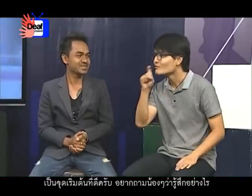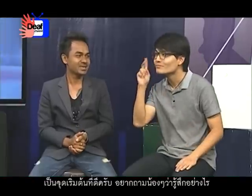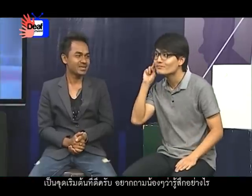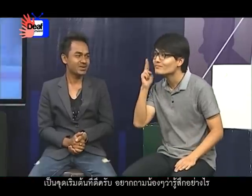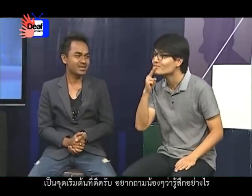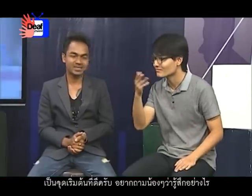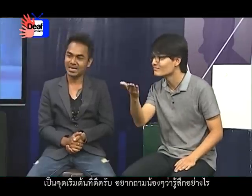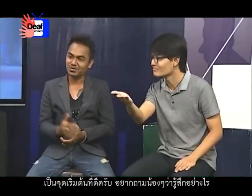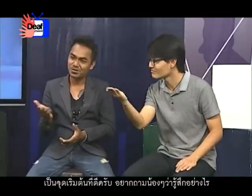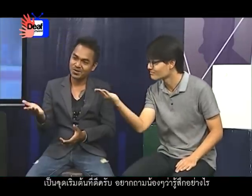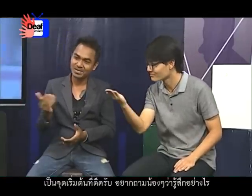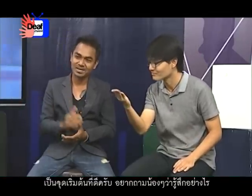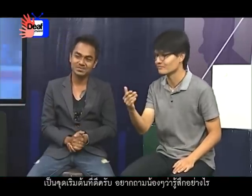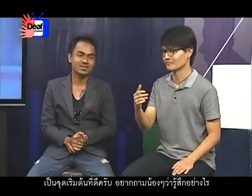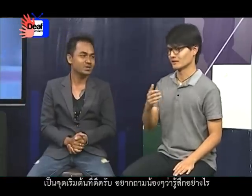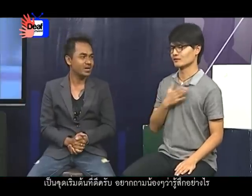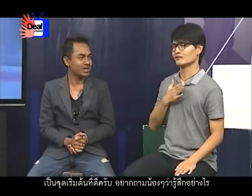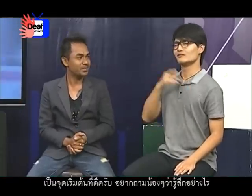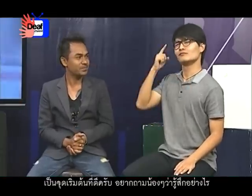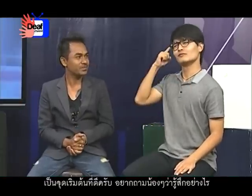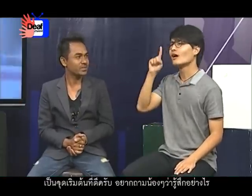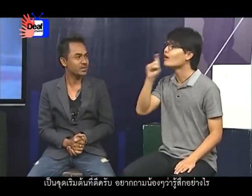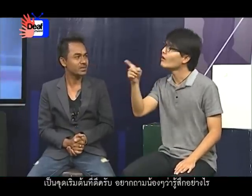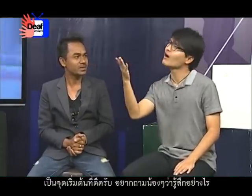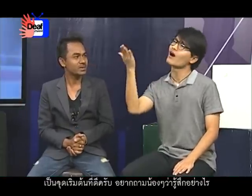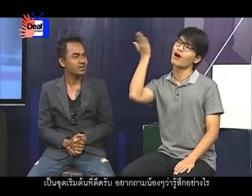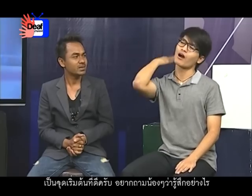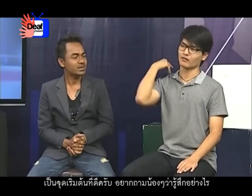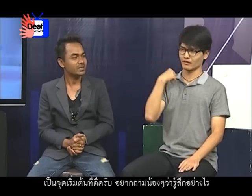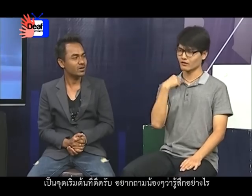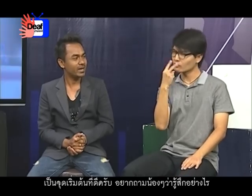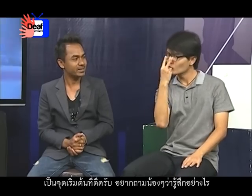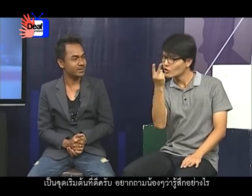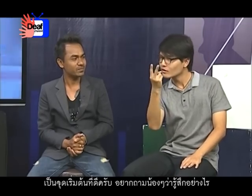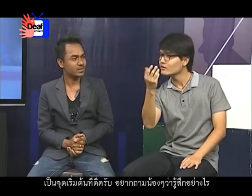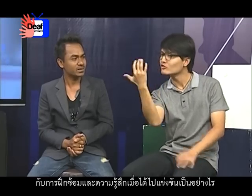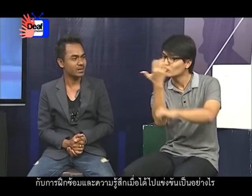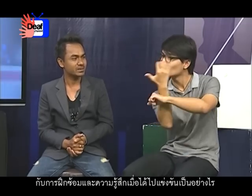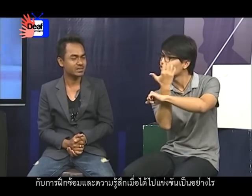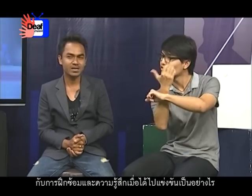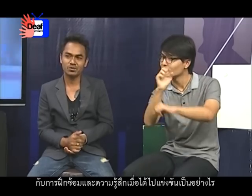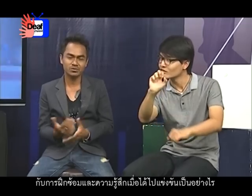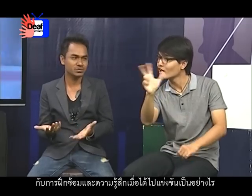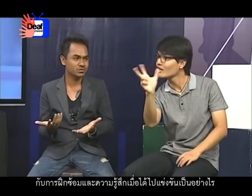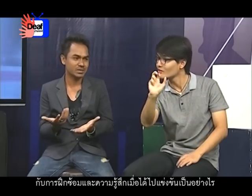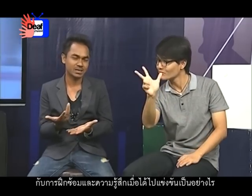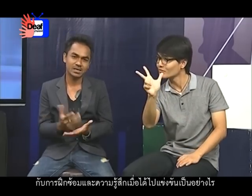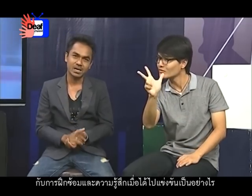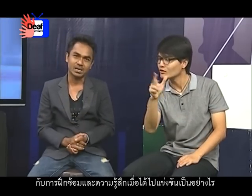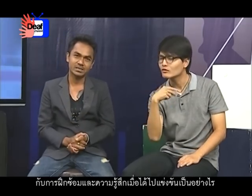ากๆเลยครับก็เป็นจุดเริ่มต้นที่ดีนะครับอยากถามว่าน้องๆเนี่ยมีความรู้สึกยังไงกันบ้างครับที่ได้กับการฝึก